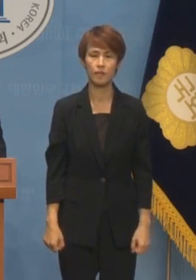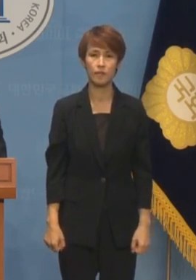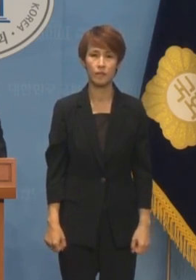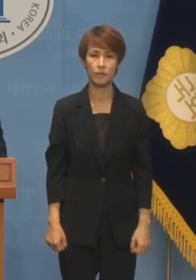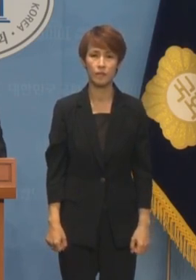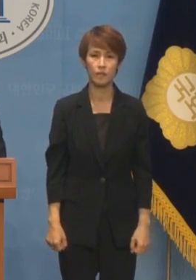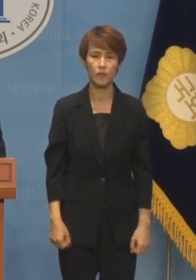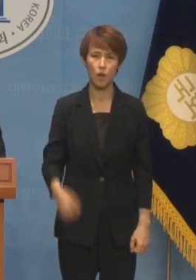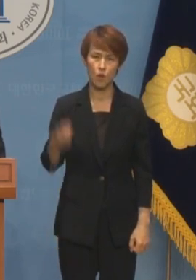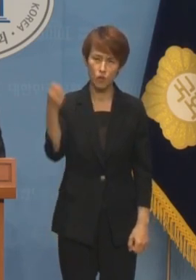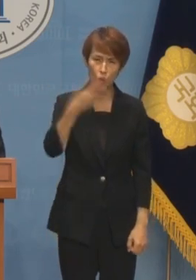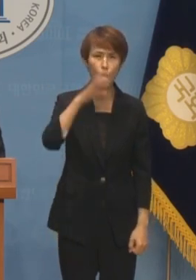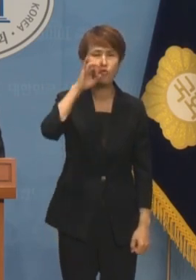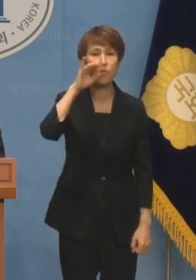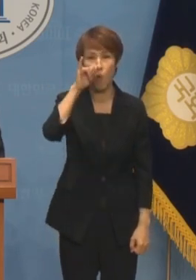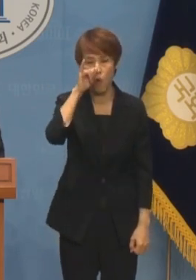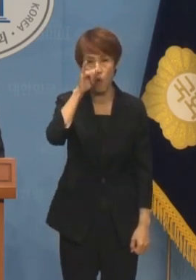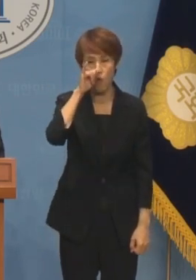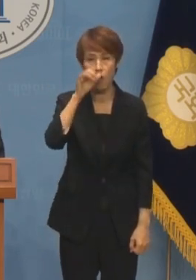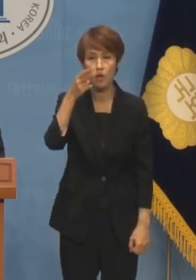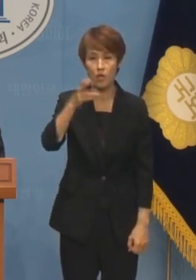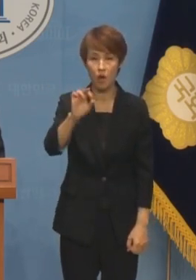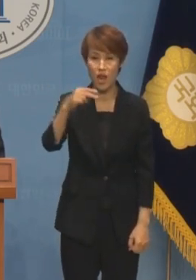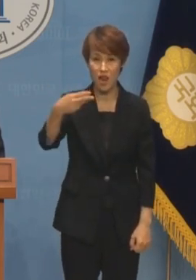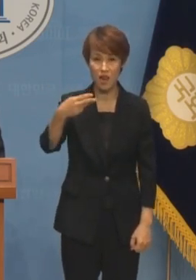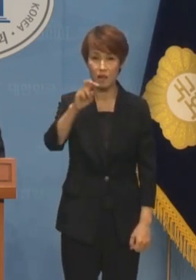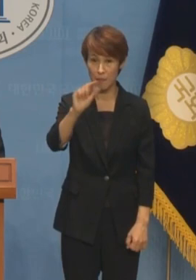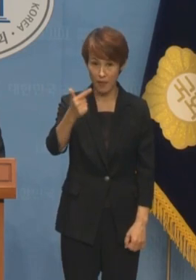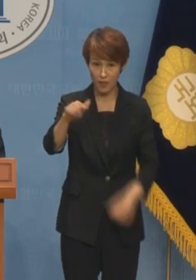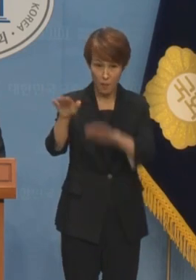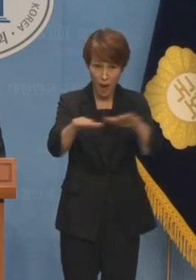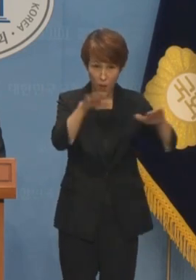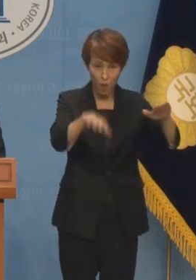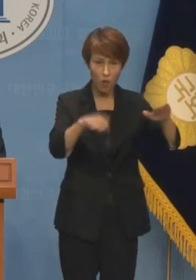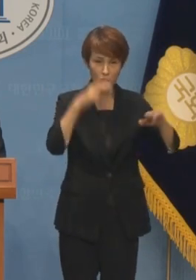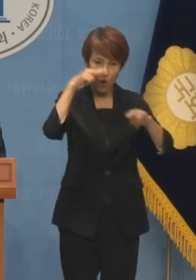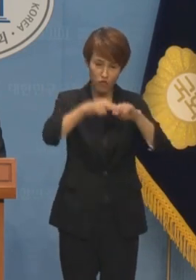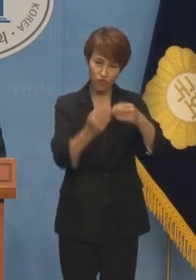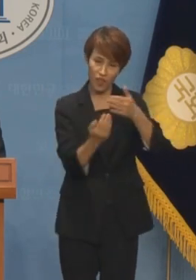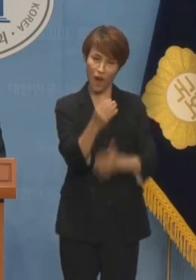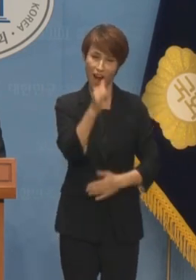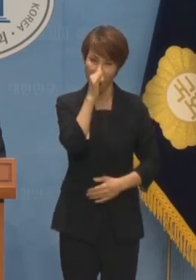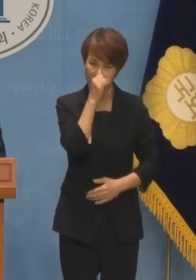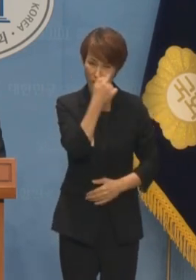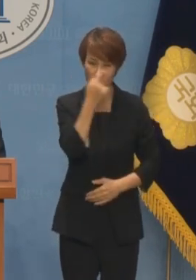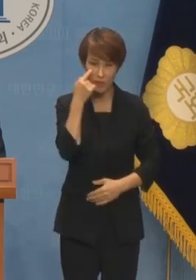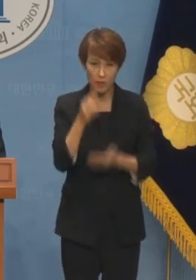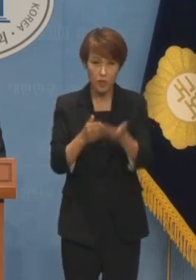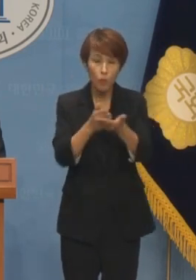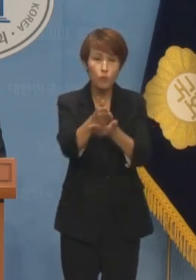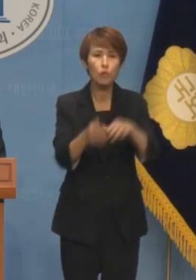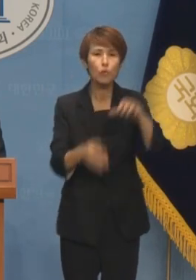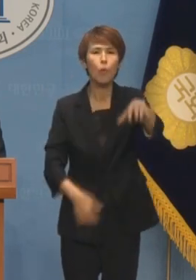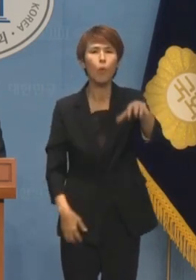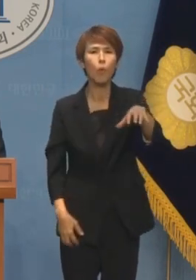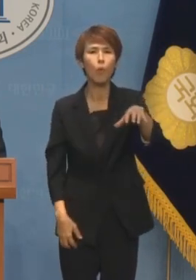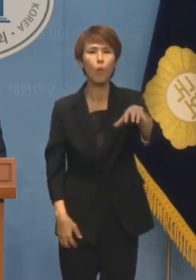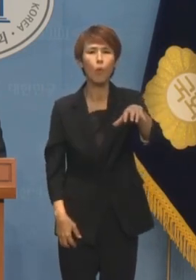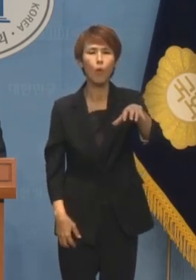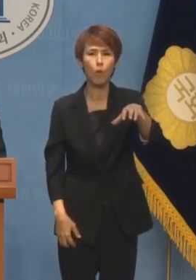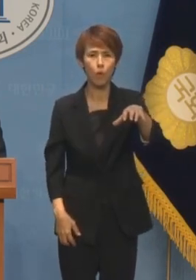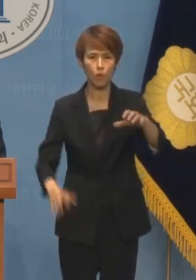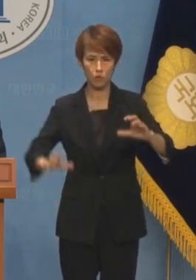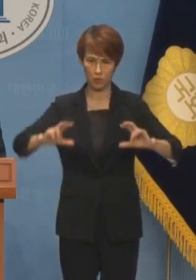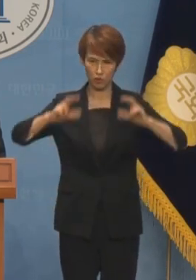그리고 또 궁금합니다. 영일만 석유 가능성에 대해 검증할 수 있는 전문기관이